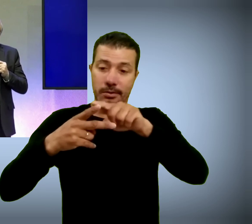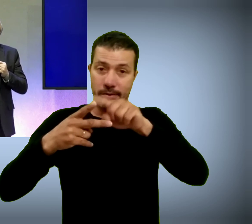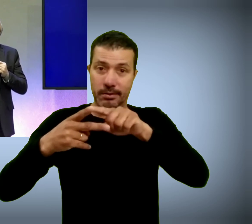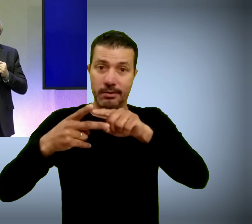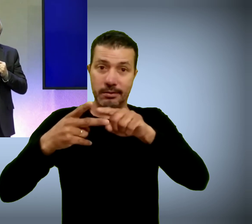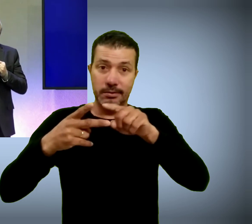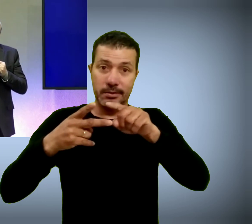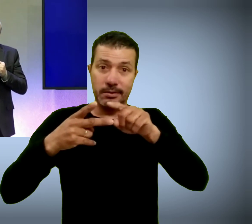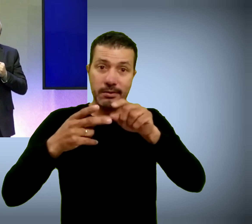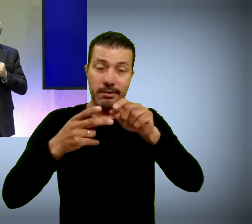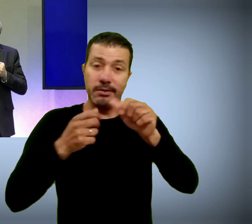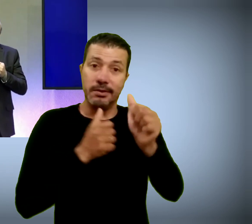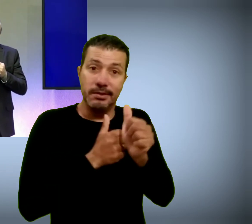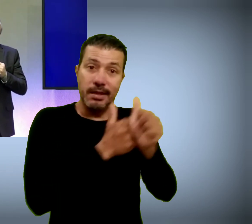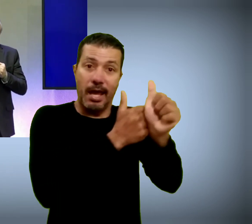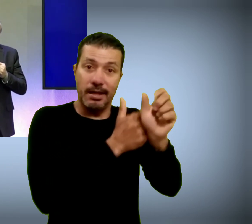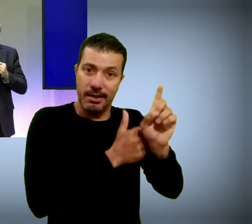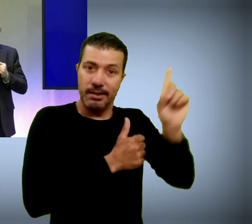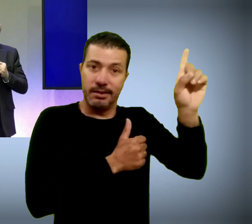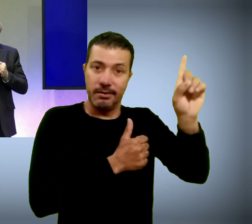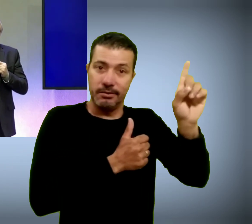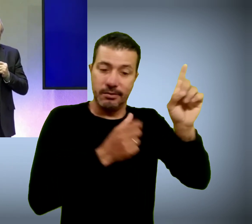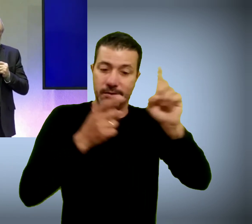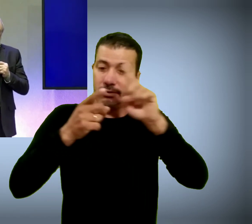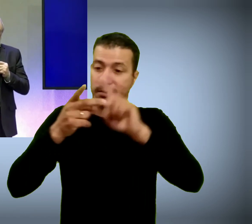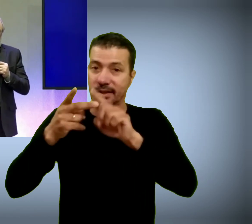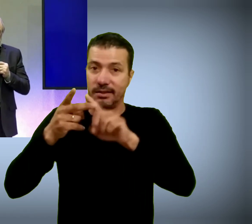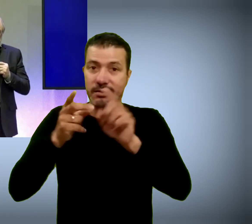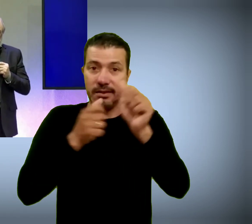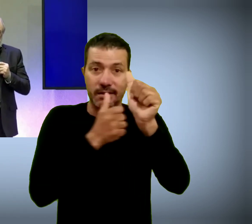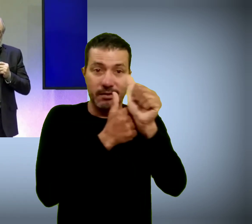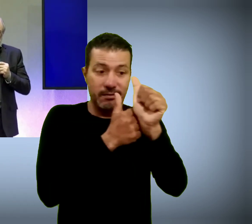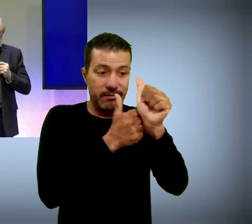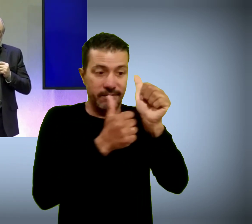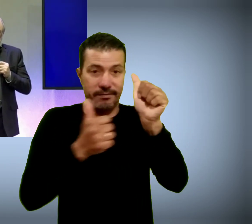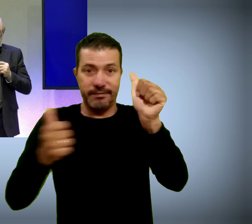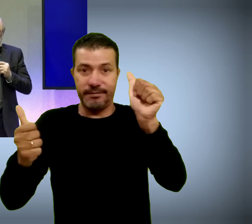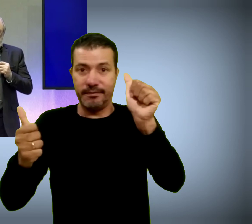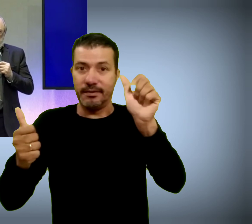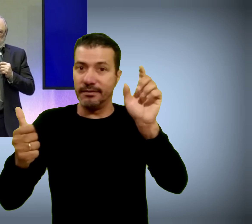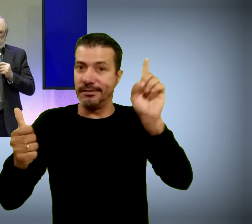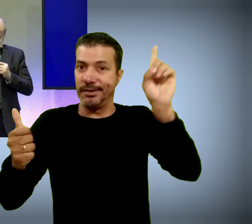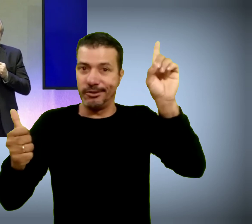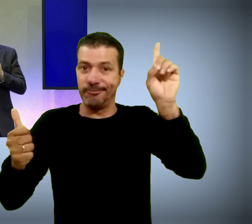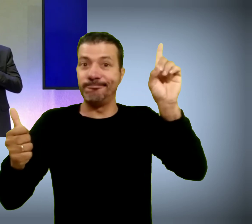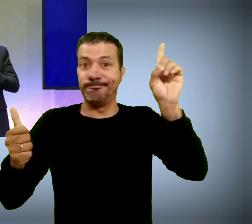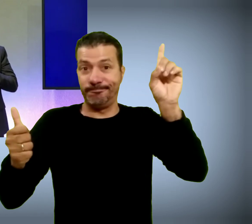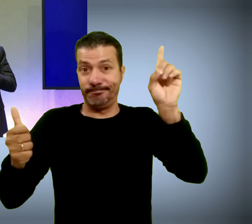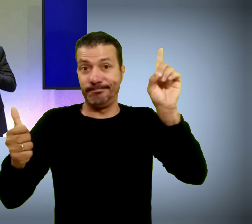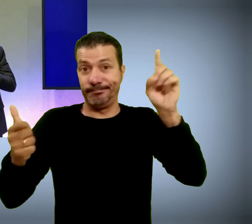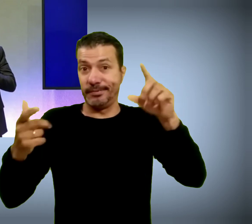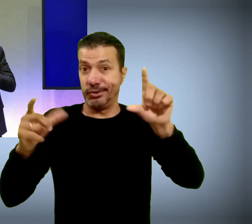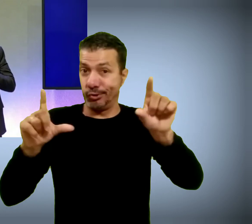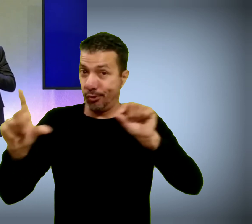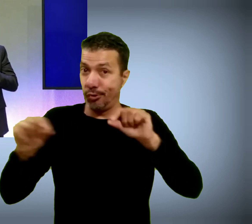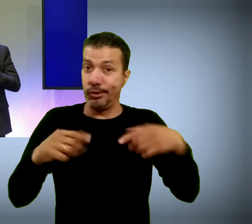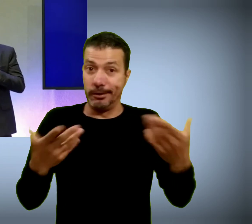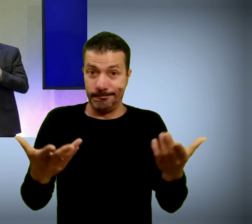a Deus e os que se afastam de Deus. E tem uns que se afastam assim, pela